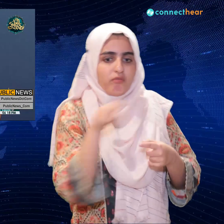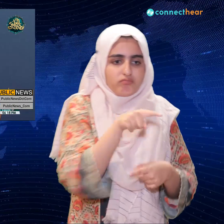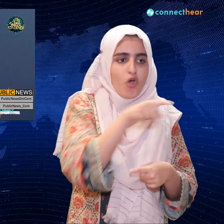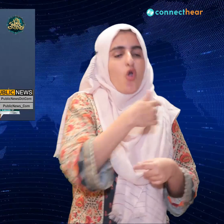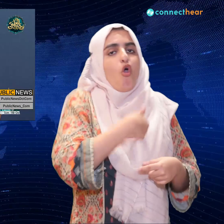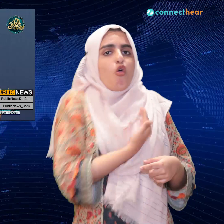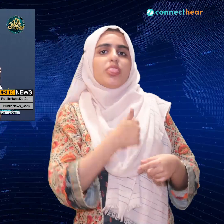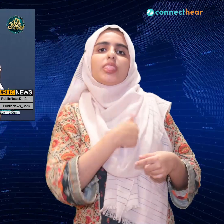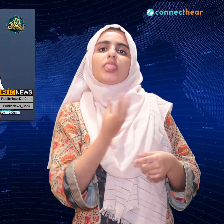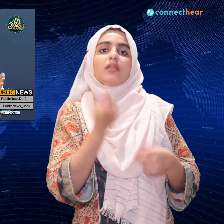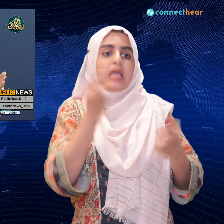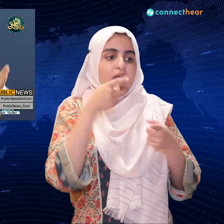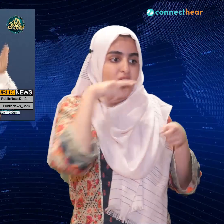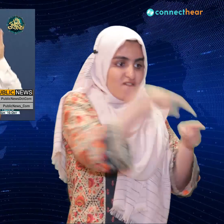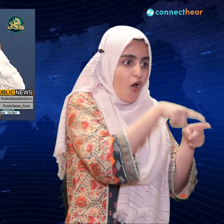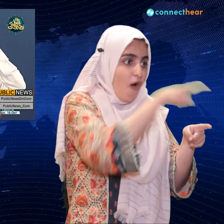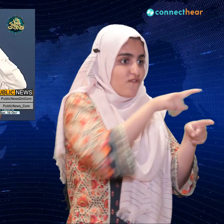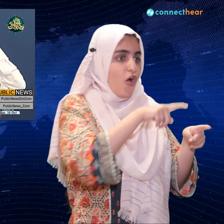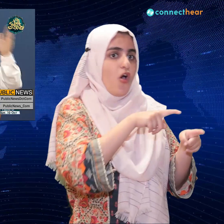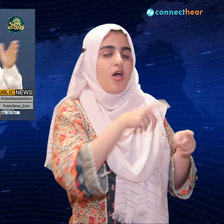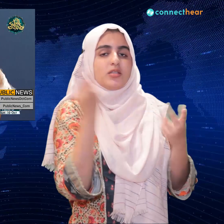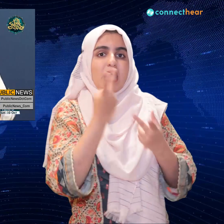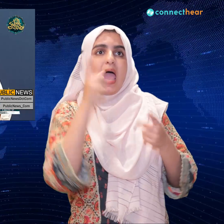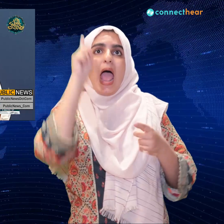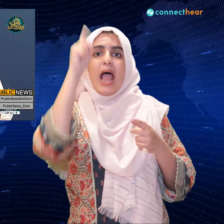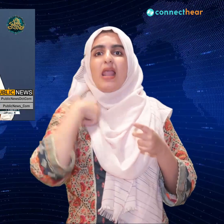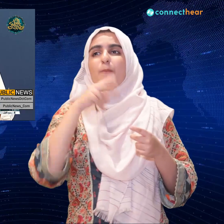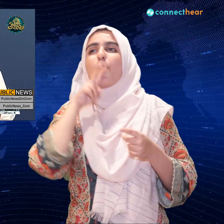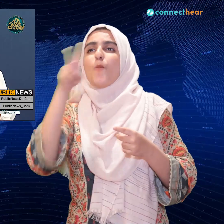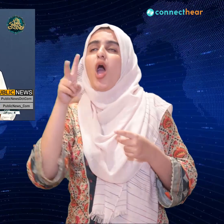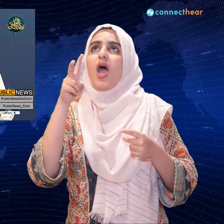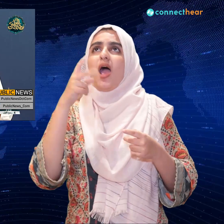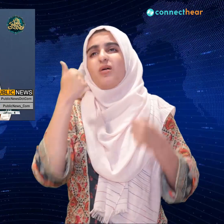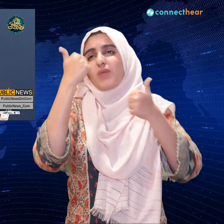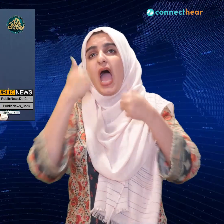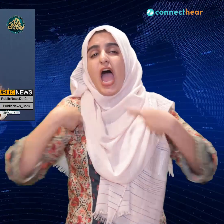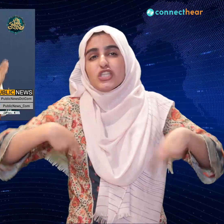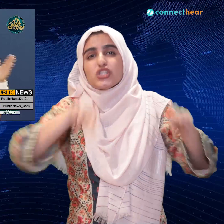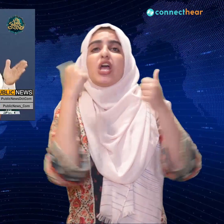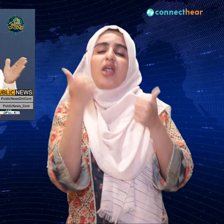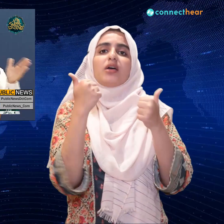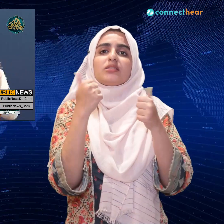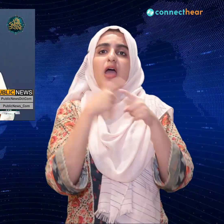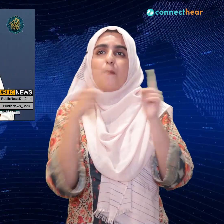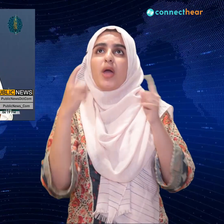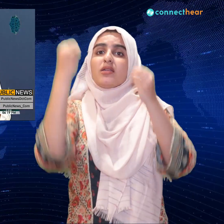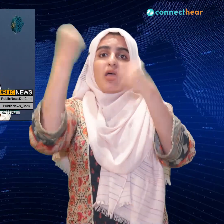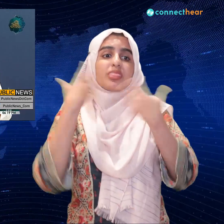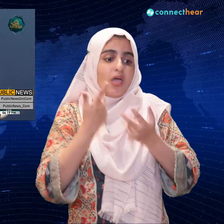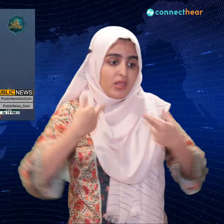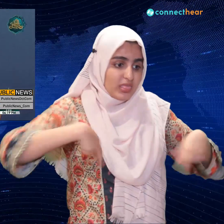ہے کہ یہ جو آپ قرآن میں آپ کہتے ہیں کہ اللہ مجھے ان کے راستے پہ لگا، نعمتیں جن کو بخشی، وہ نعمتوں کا راستہ یہ